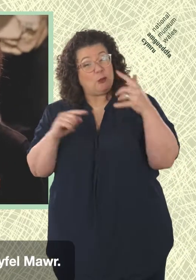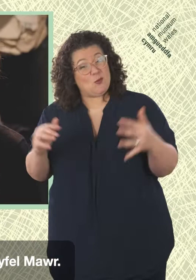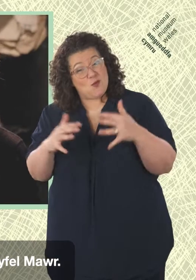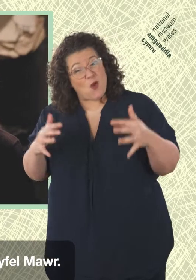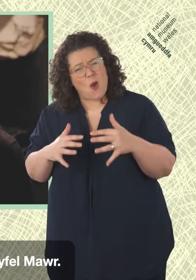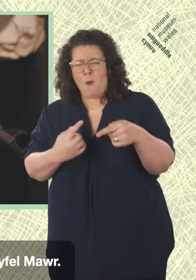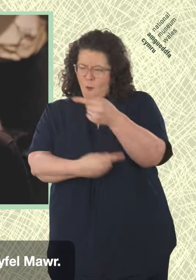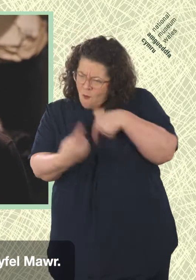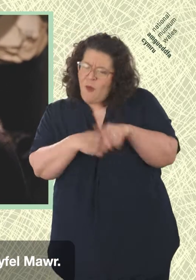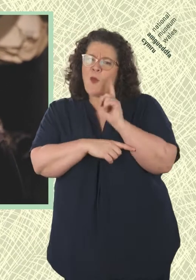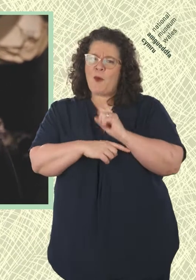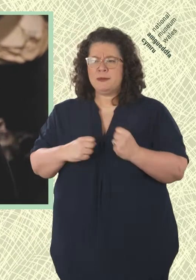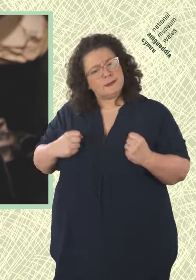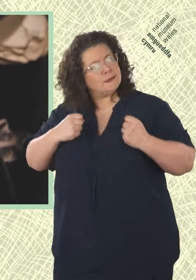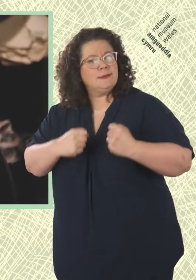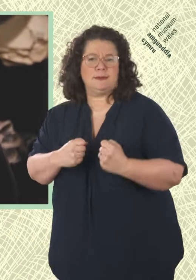yr rhyfel mawr.